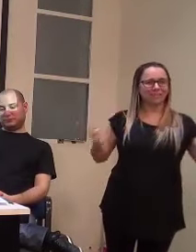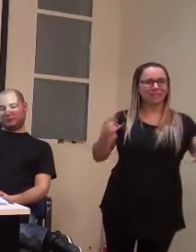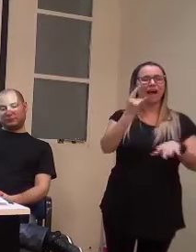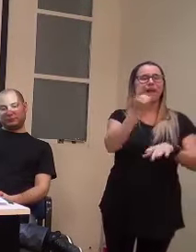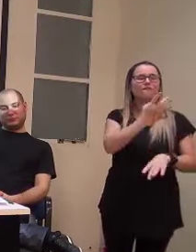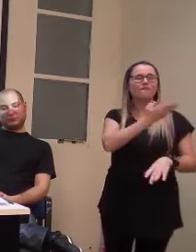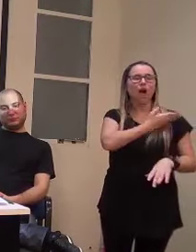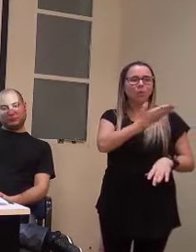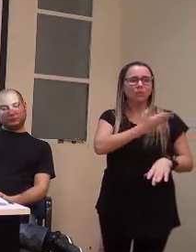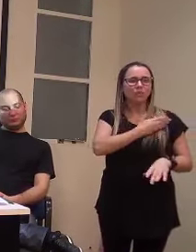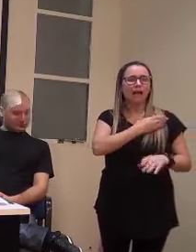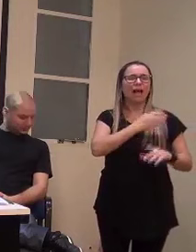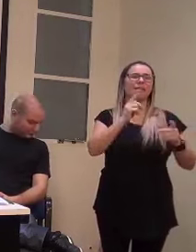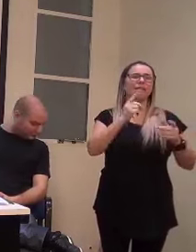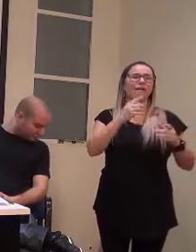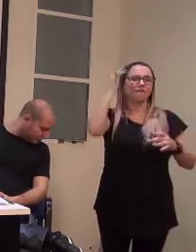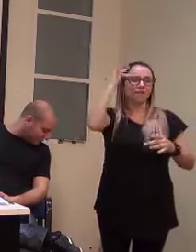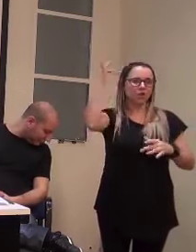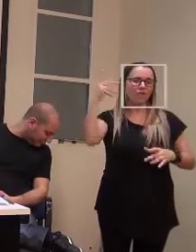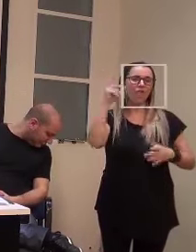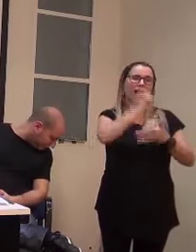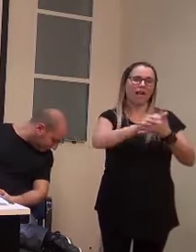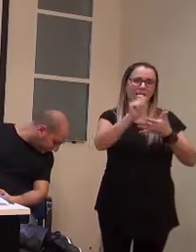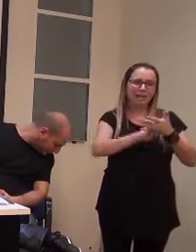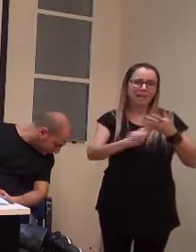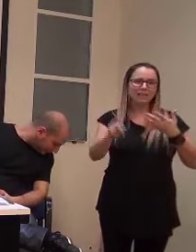el aire